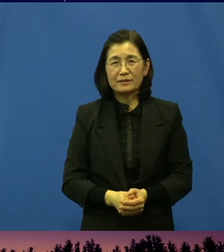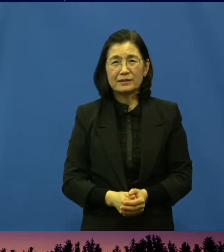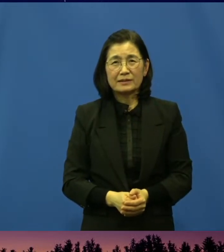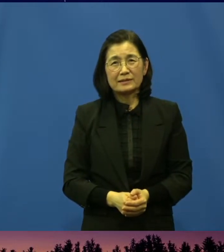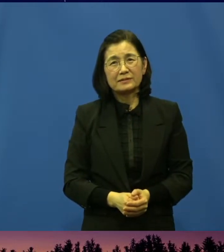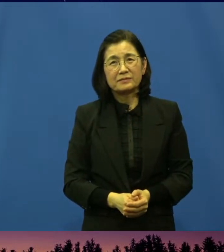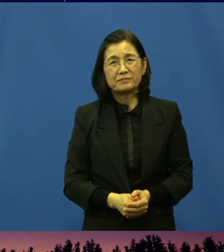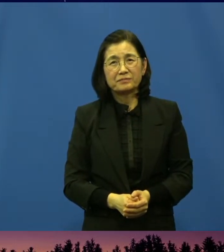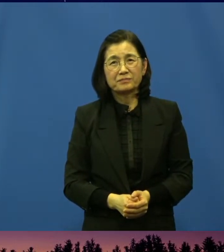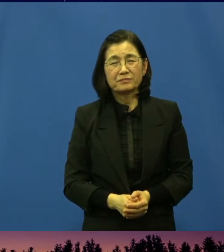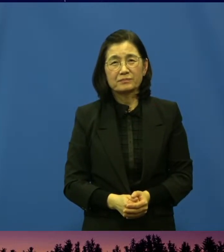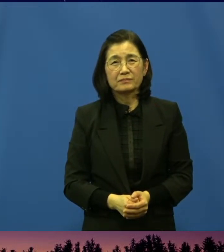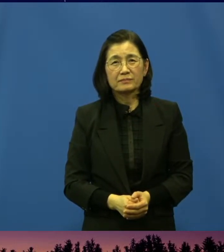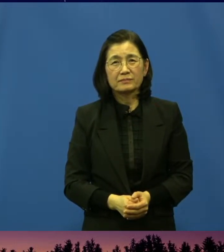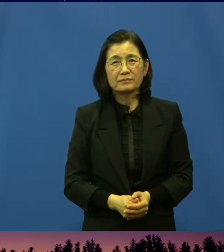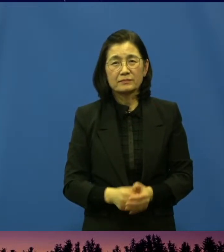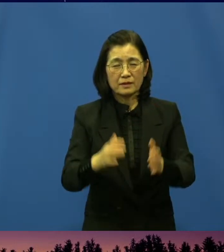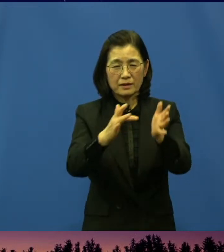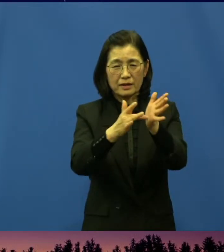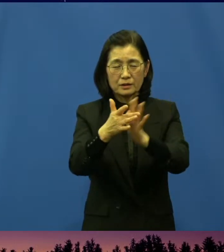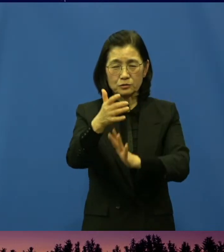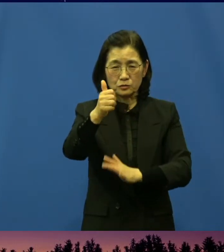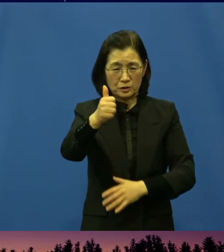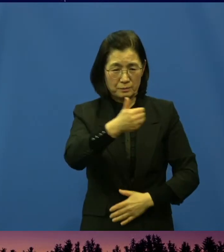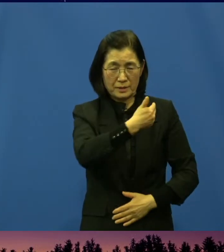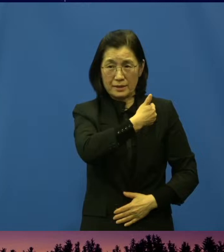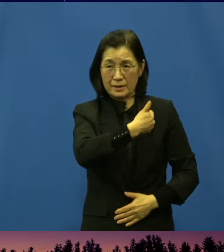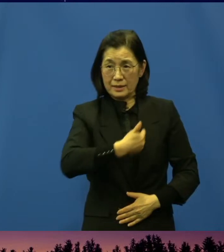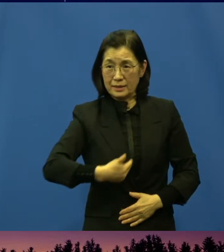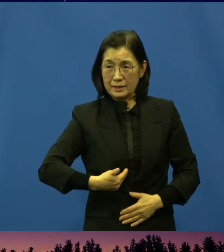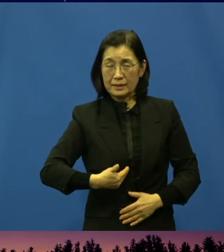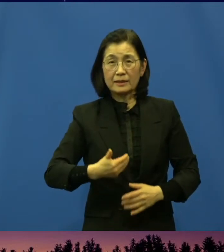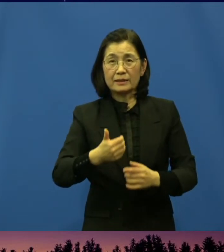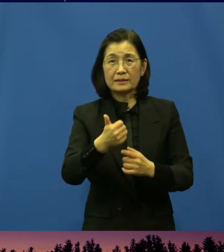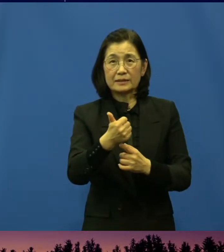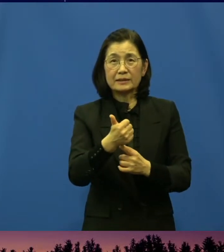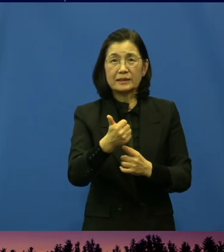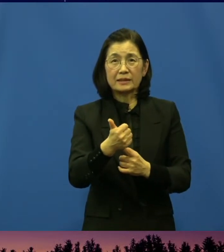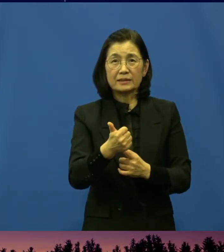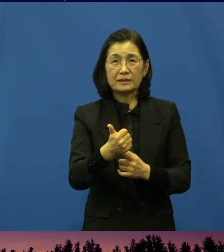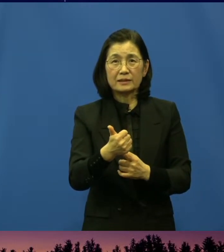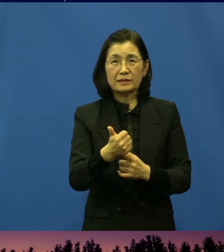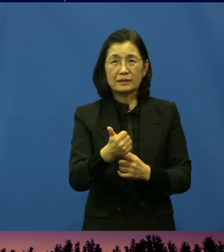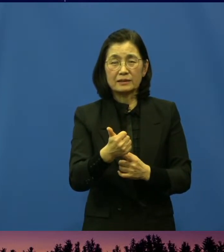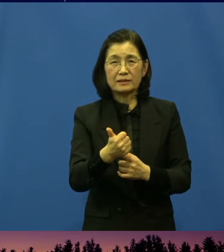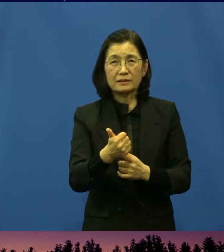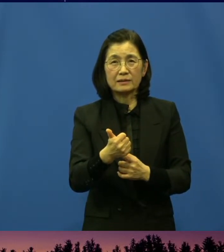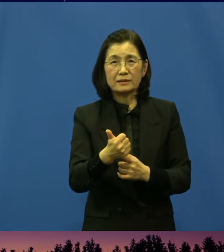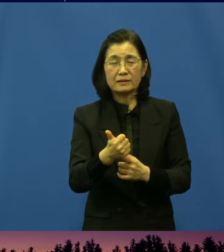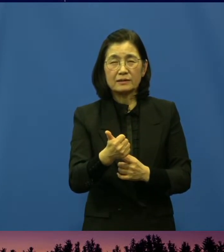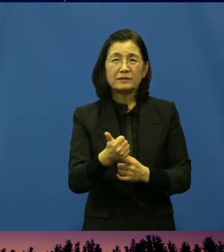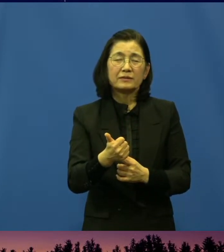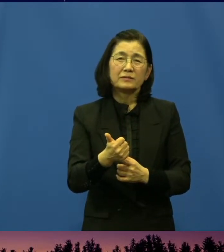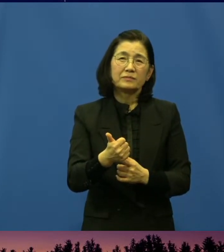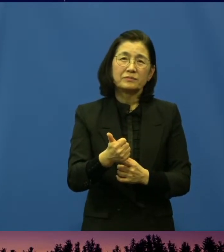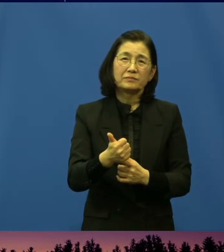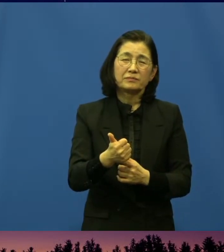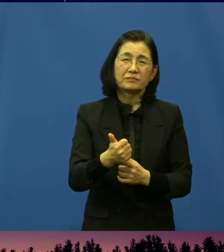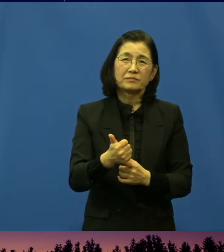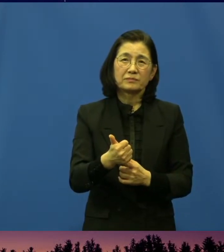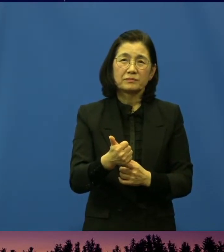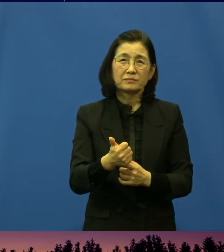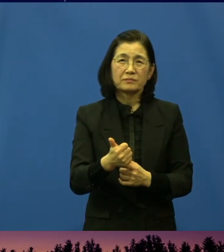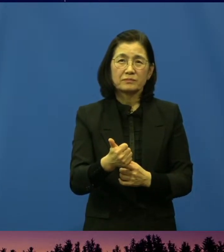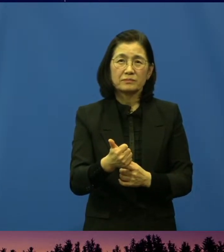무엇보다도 제자들이요, 예수님 주변에서 혼란을 막 가중시키잖아요. 사단이 하는 게 뭐예요? 이